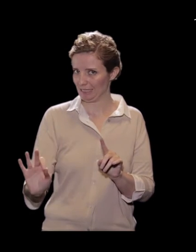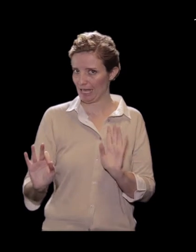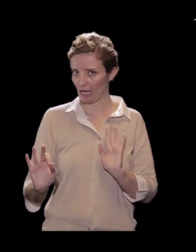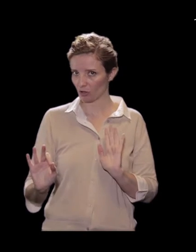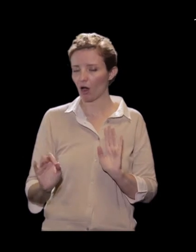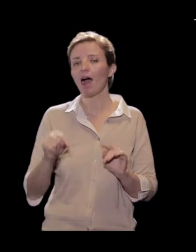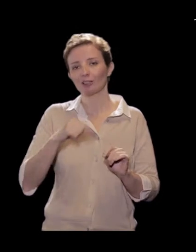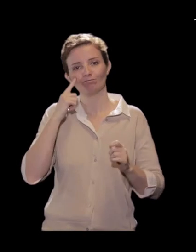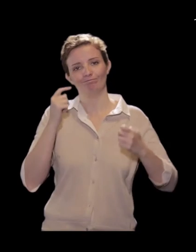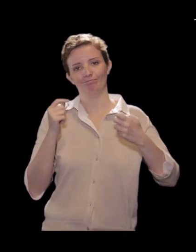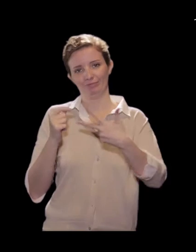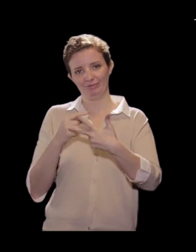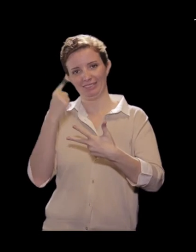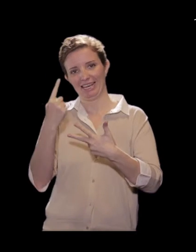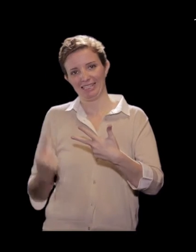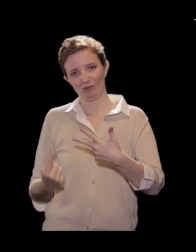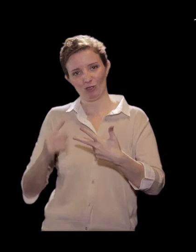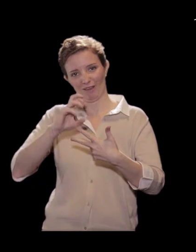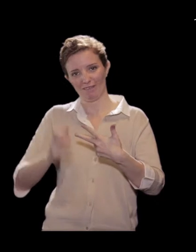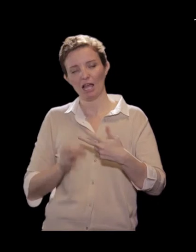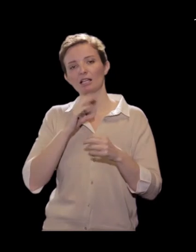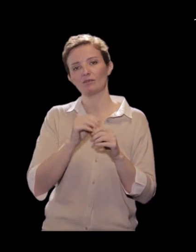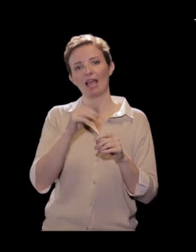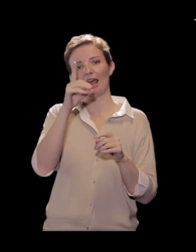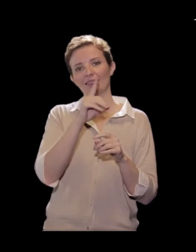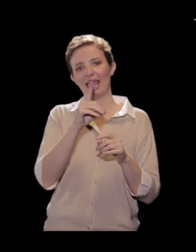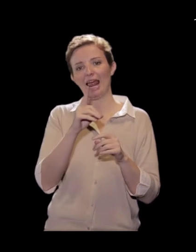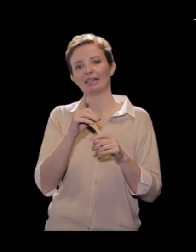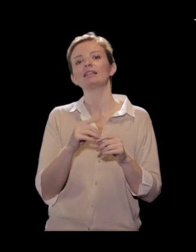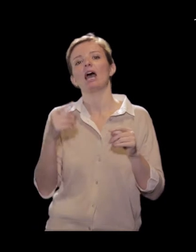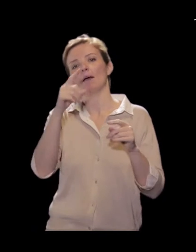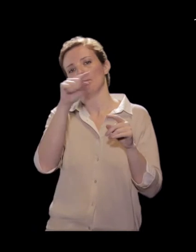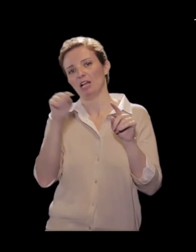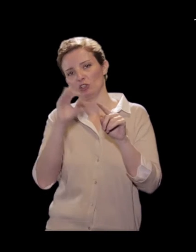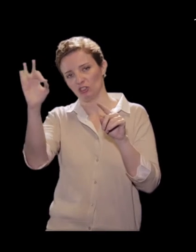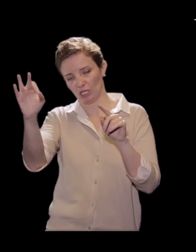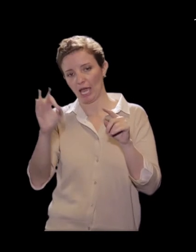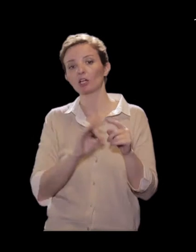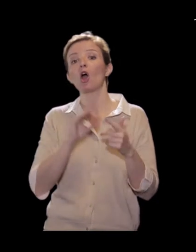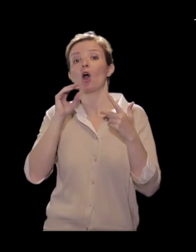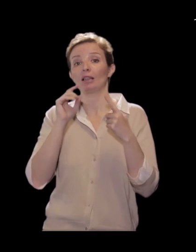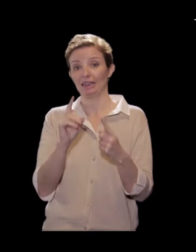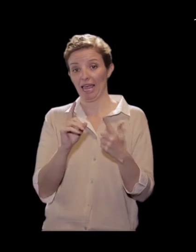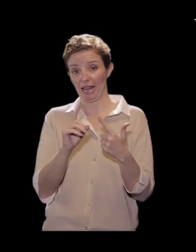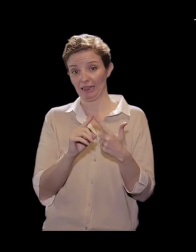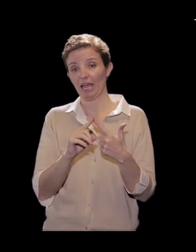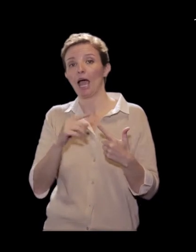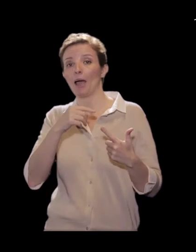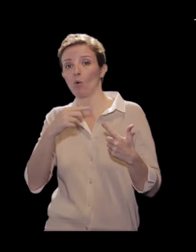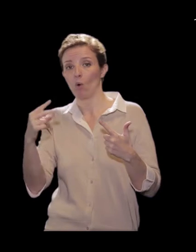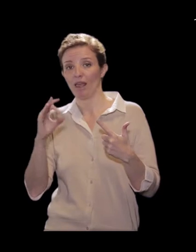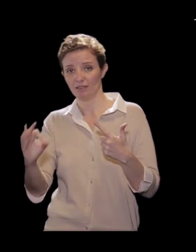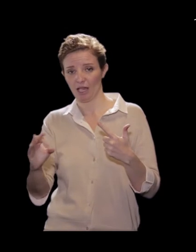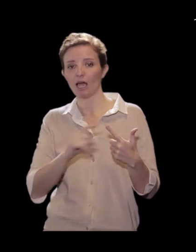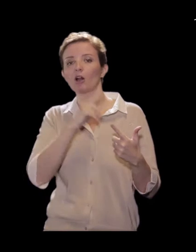andiamo a vedere anche qua i tre casi quindi il Delta Mag 0 Delta ugu 0 e infine Delta min di